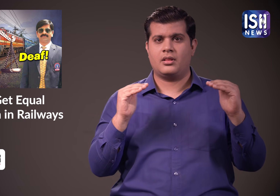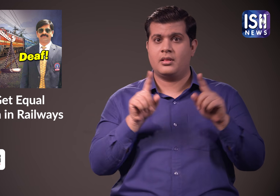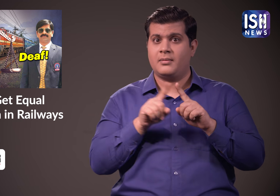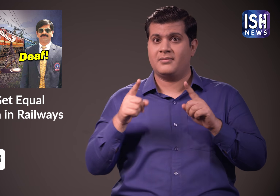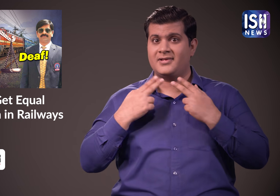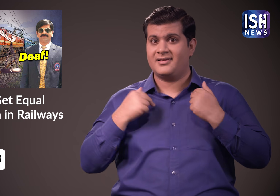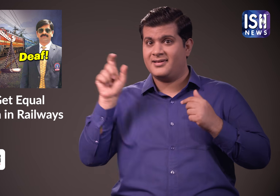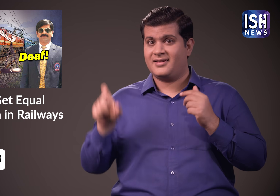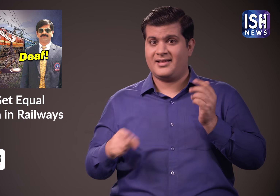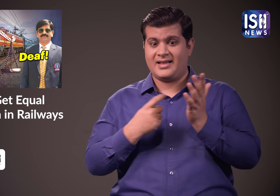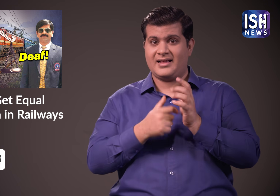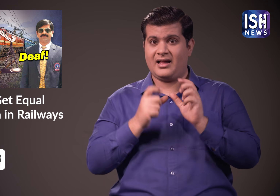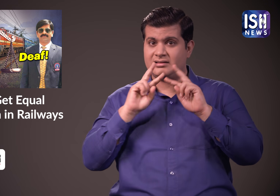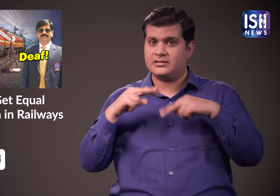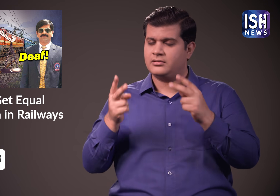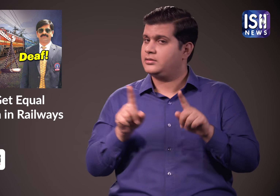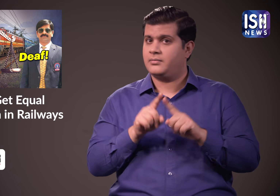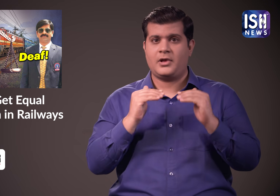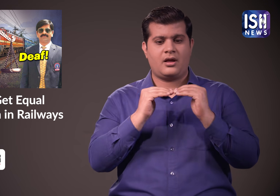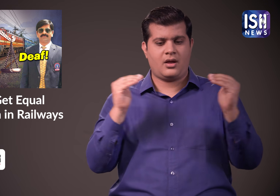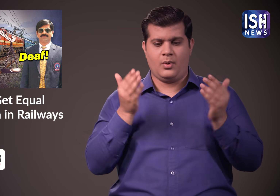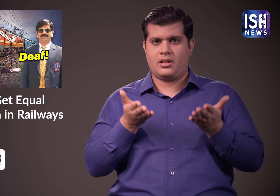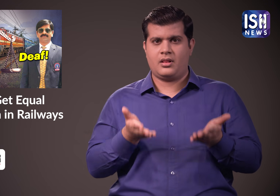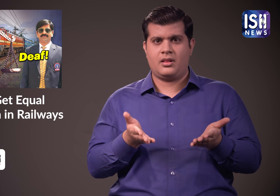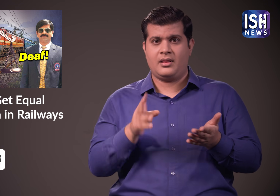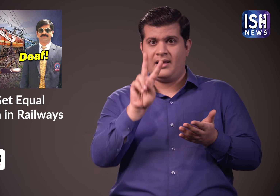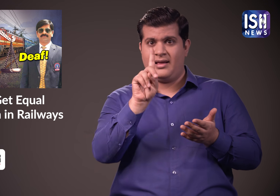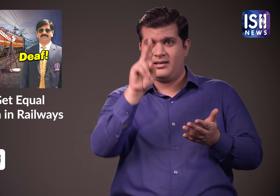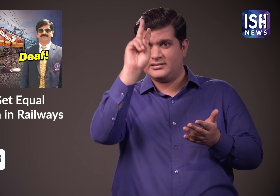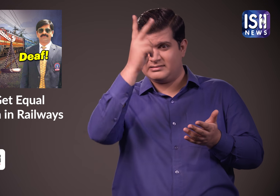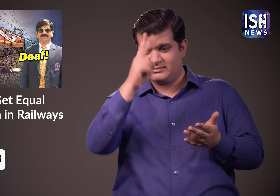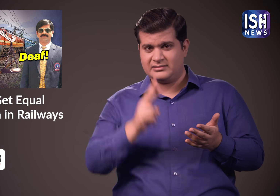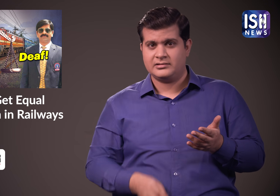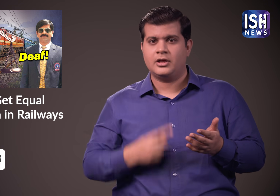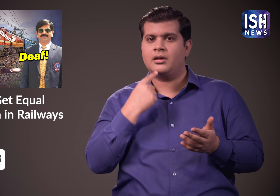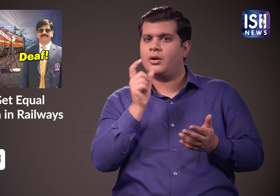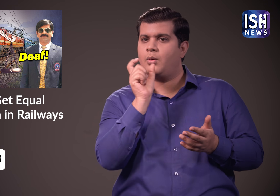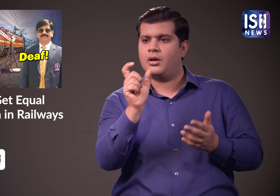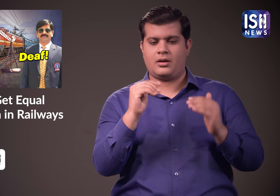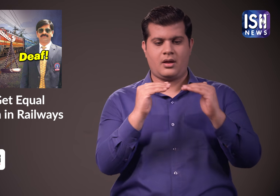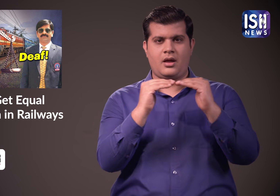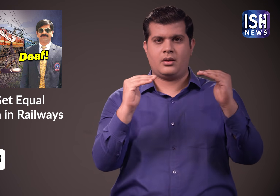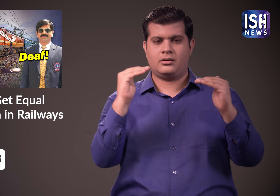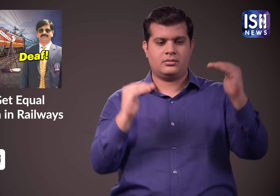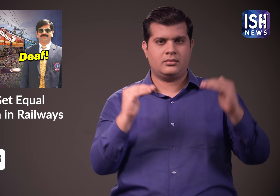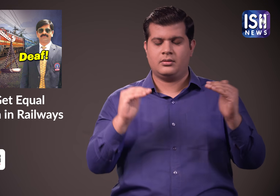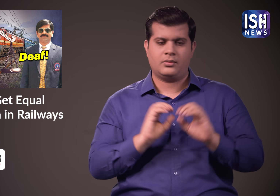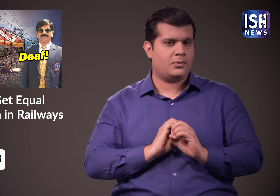आयूत माकर ने भी कहा कि अधिनियम में उल्लेकित सभी 21 दिव्यानताओं के साथ समान विभार किया जाना